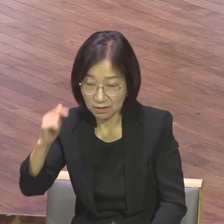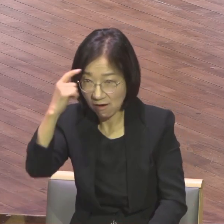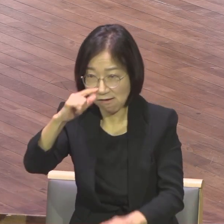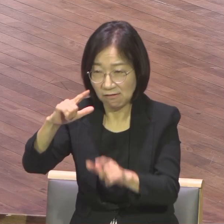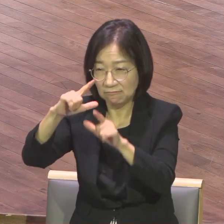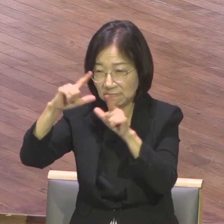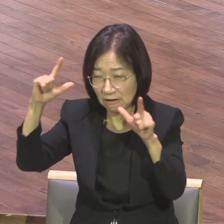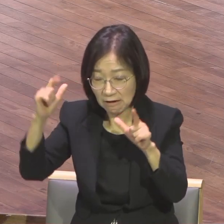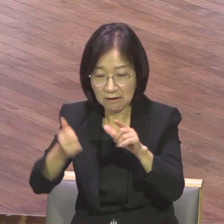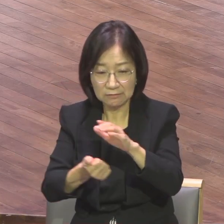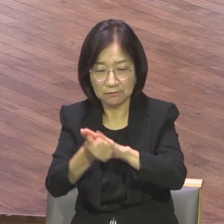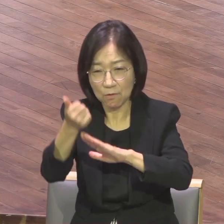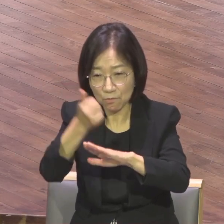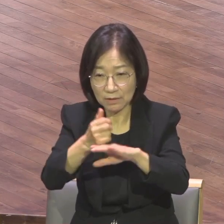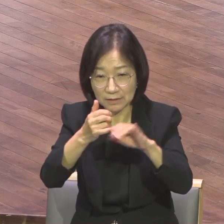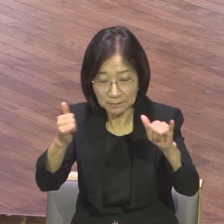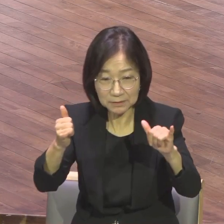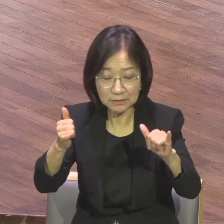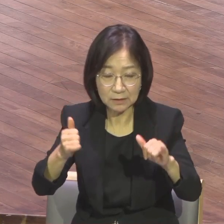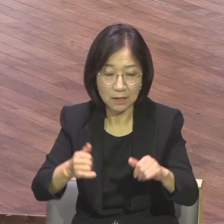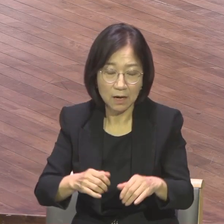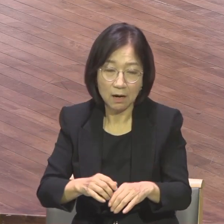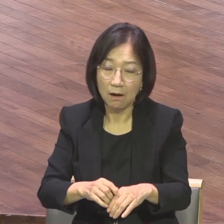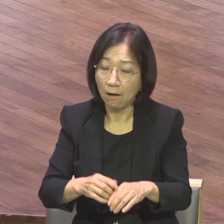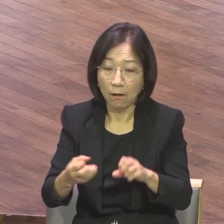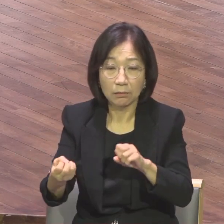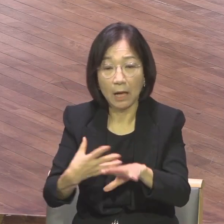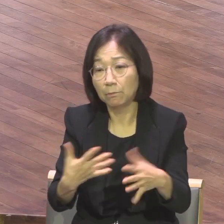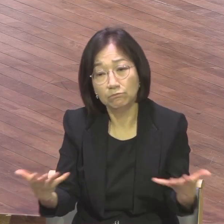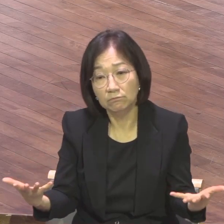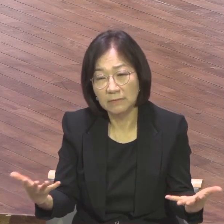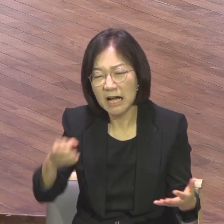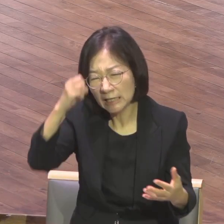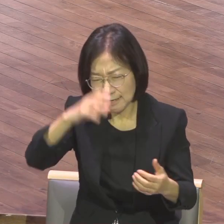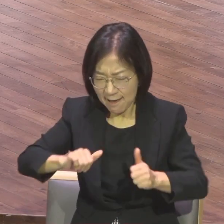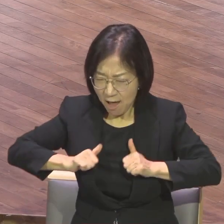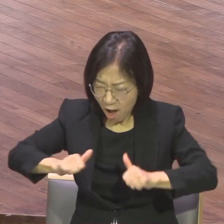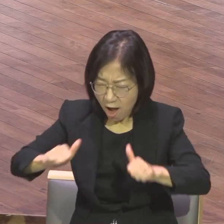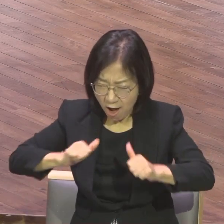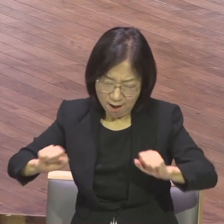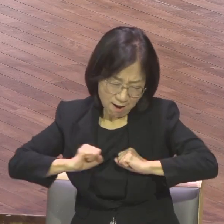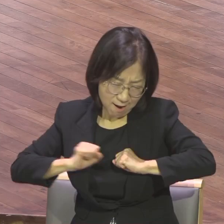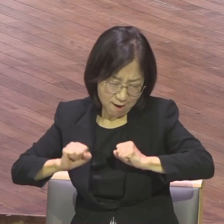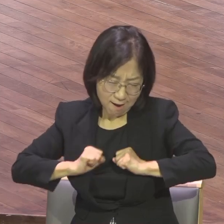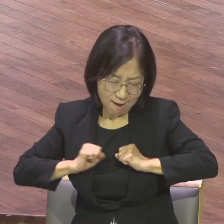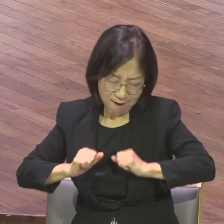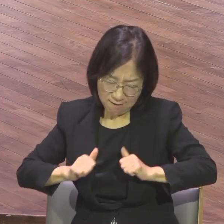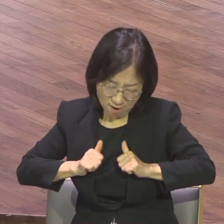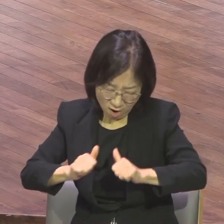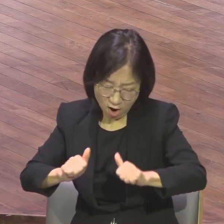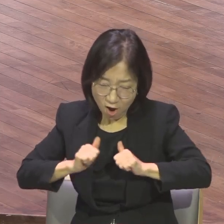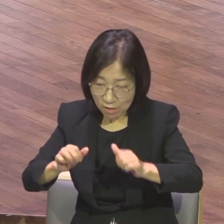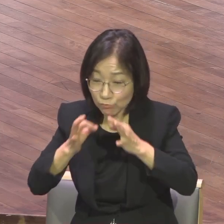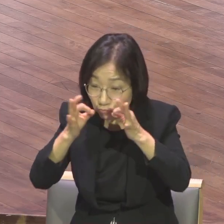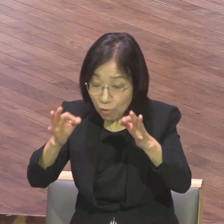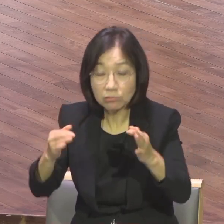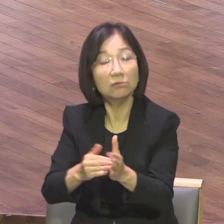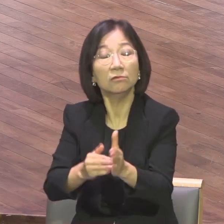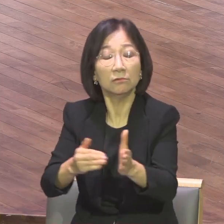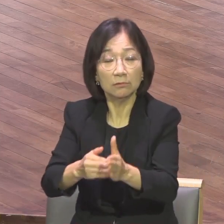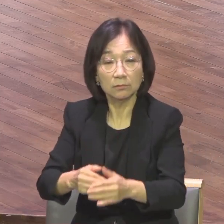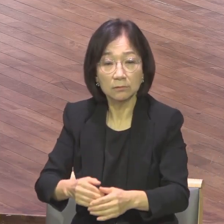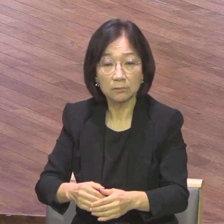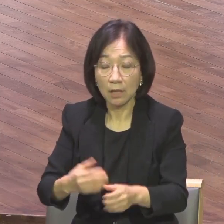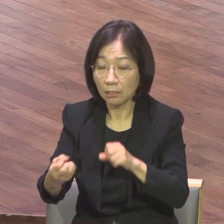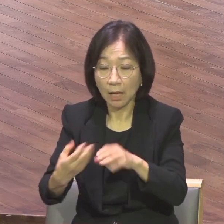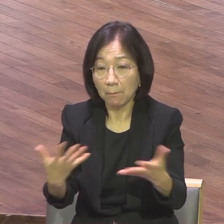솔직히 인생 답이 없어요. 그냥 열심히 한 거예요. 그냥 열심히 살아온 거예요. 답이 없다니까요. 그 답을 못